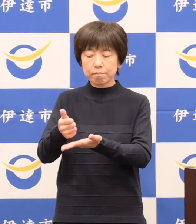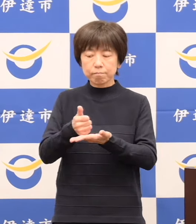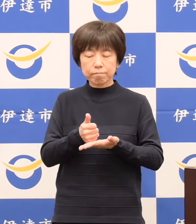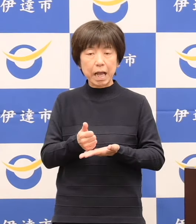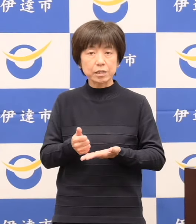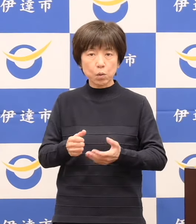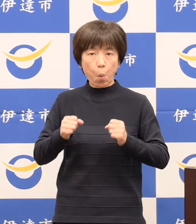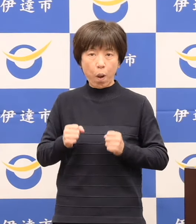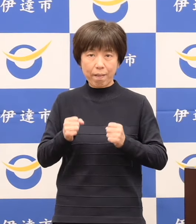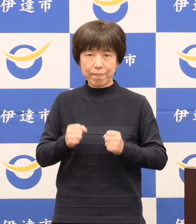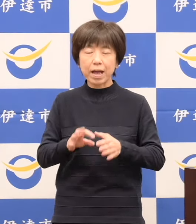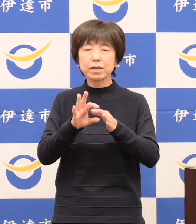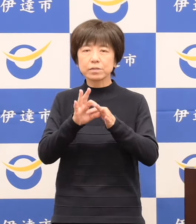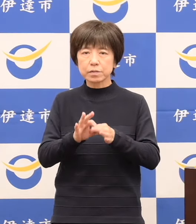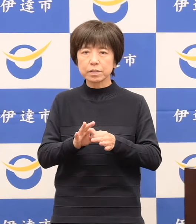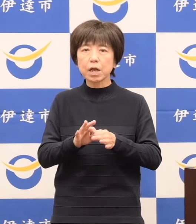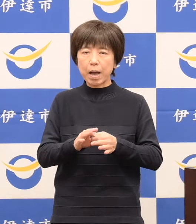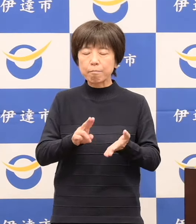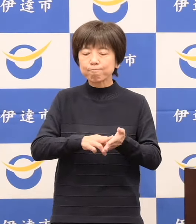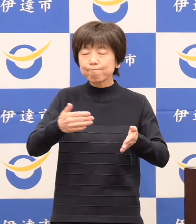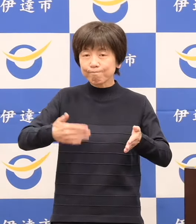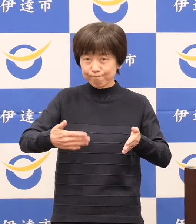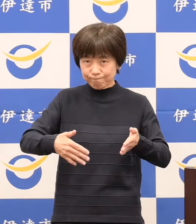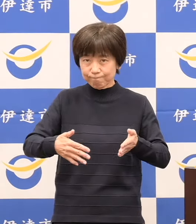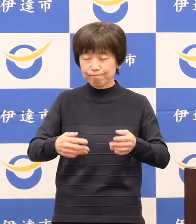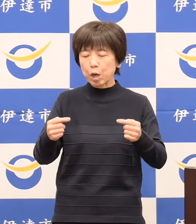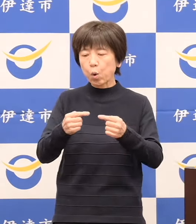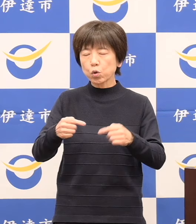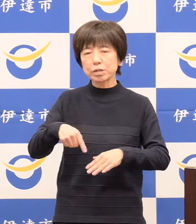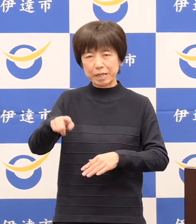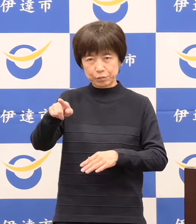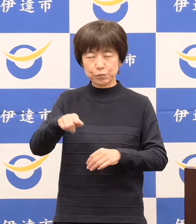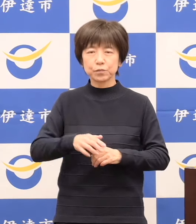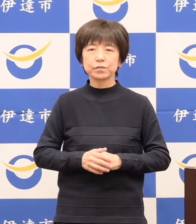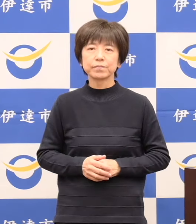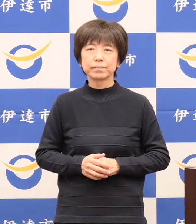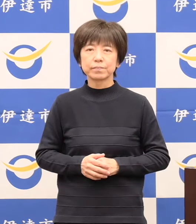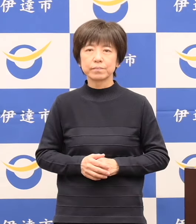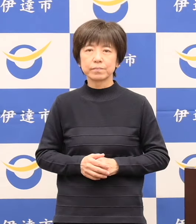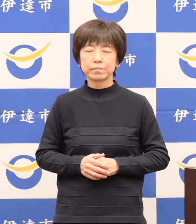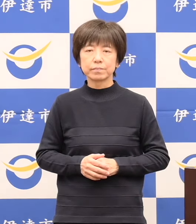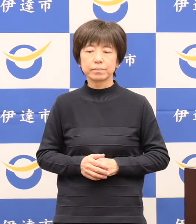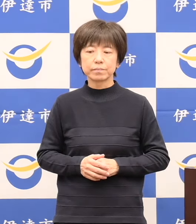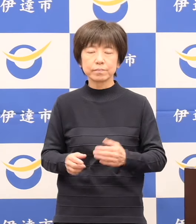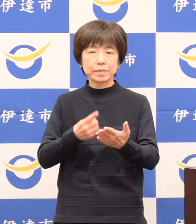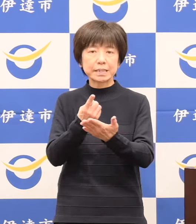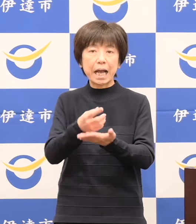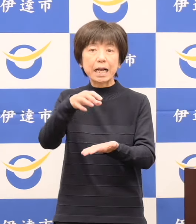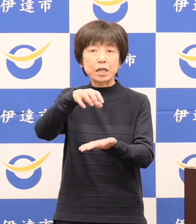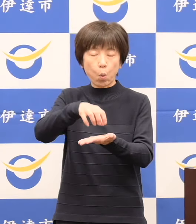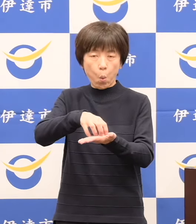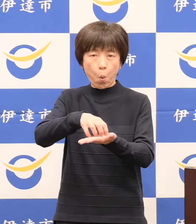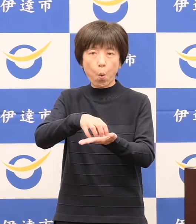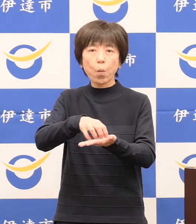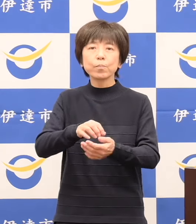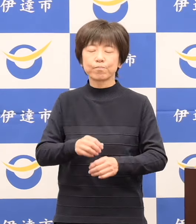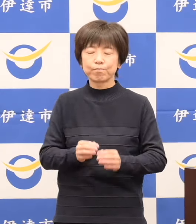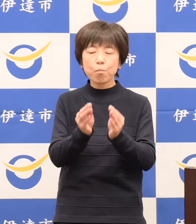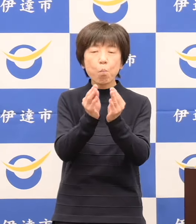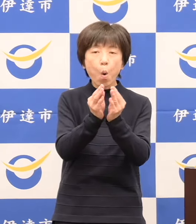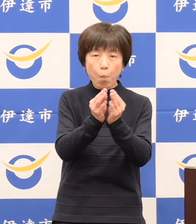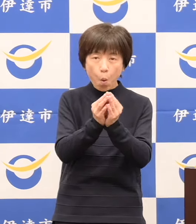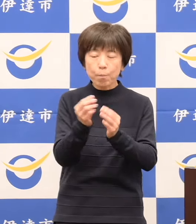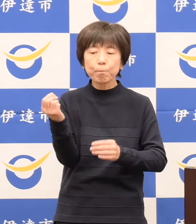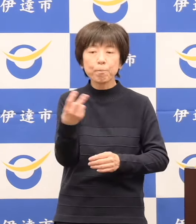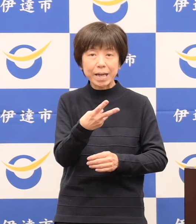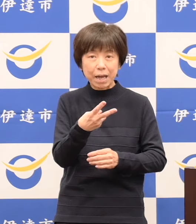ては現在未定でございますが交渉していきます。そして参加賞としまして、桃